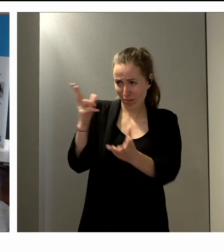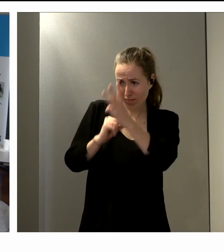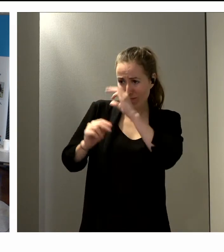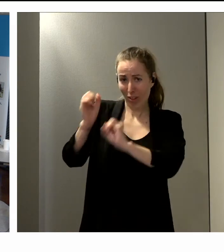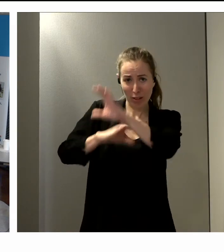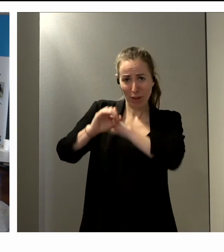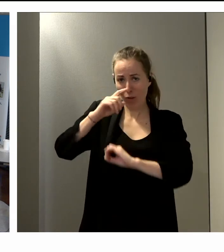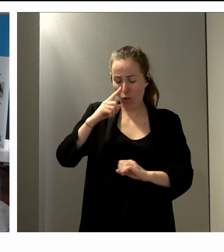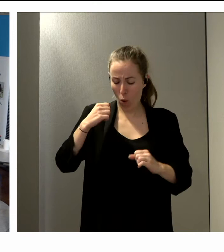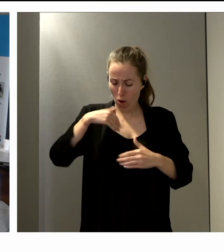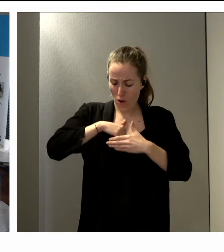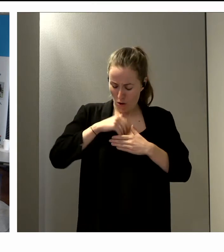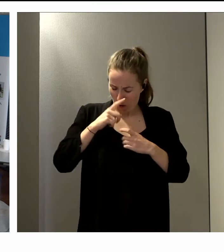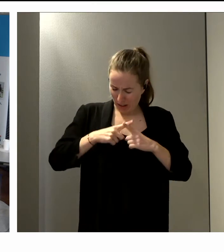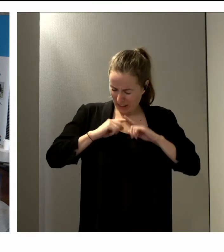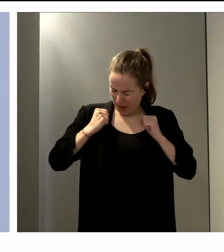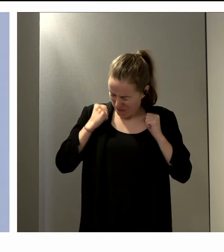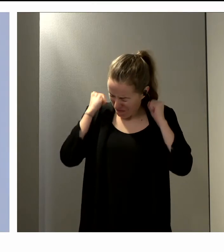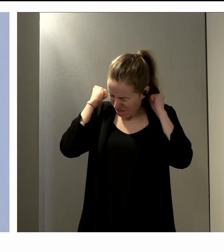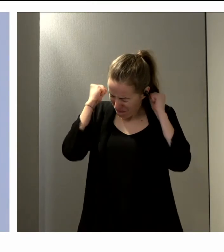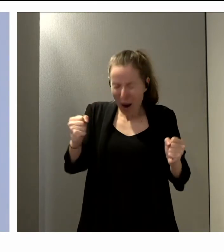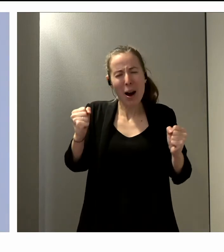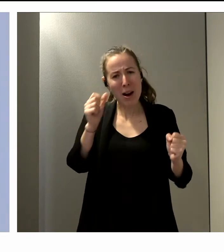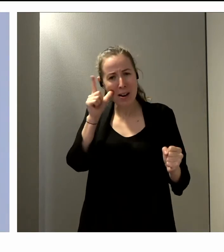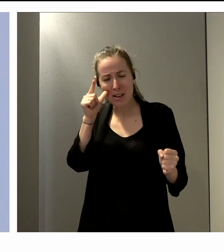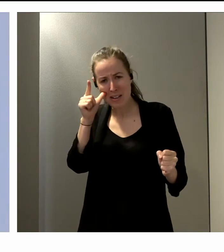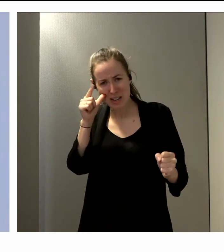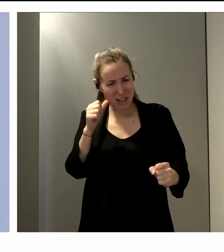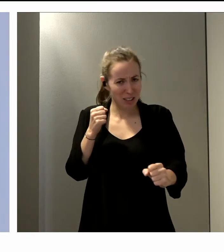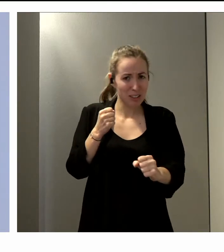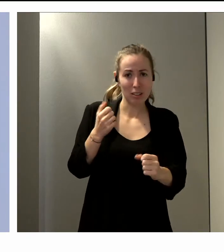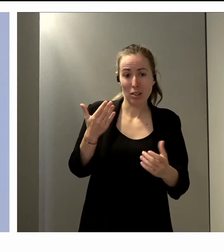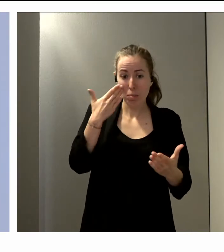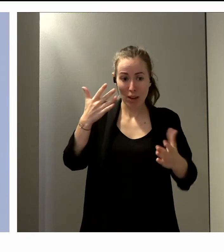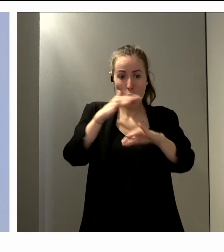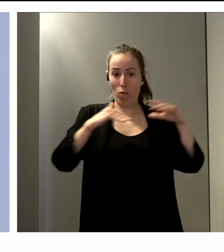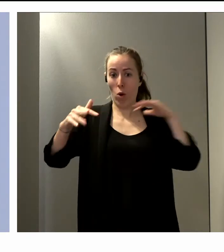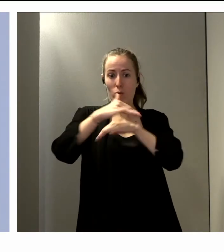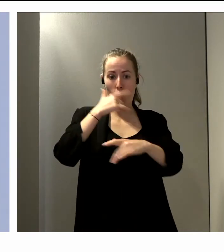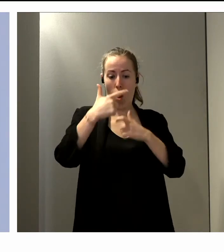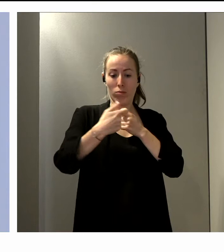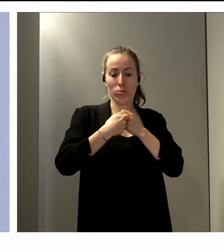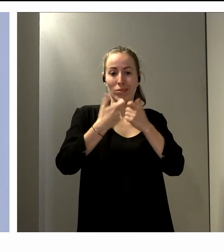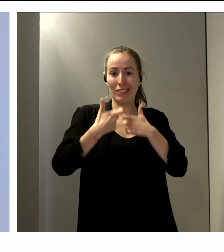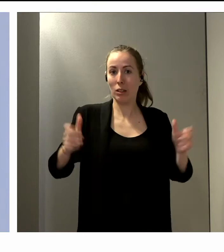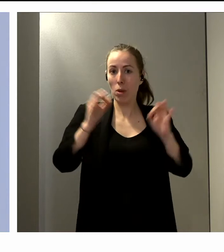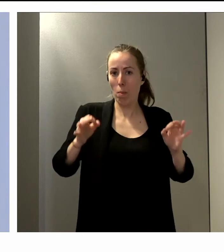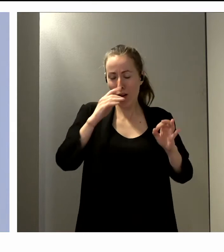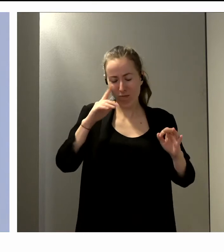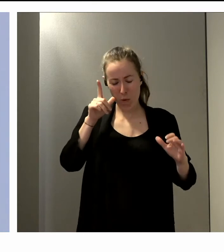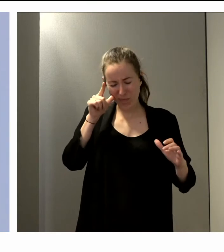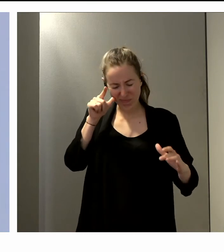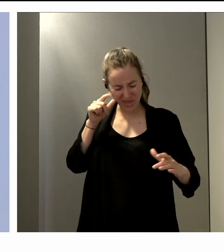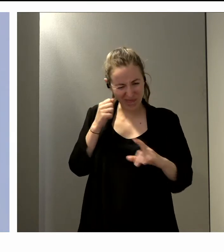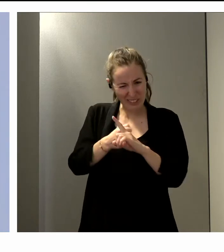qu'il faut parfois avoir dans un environnement qui est pas assez accessible. Je